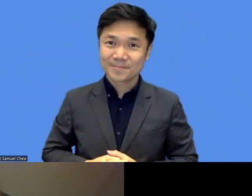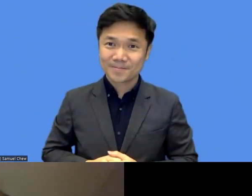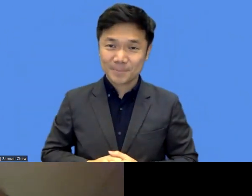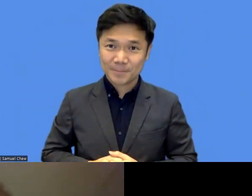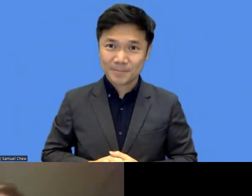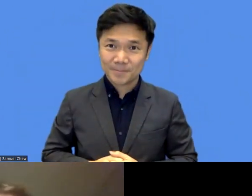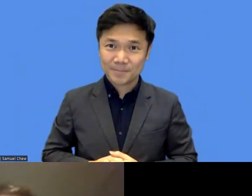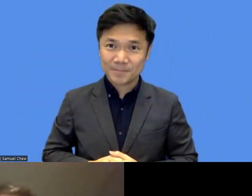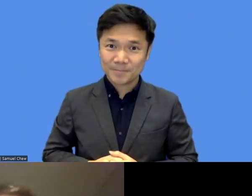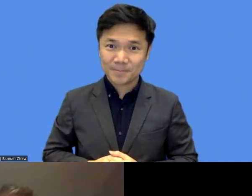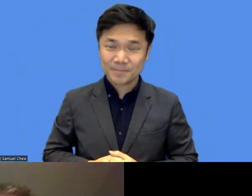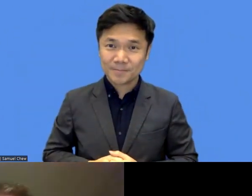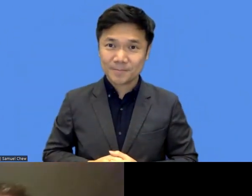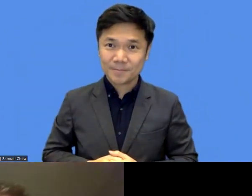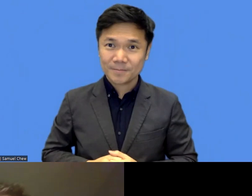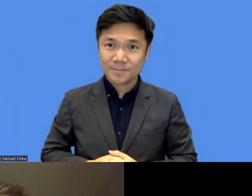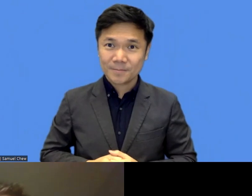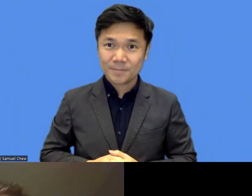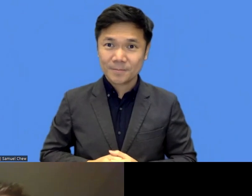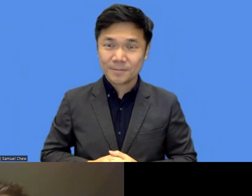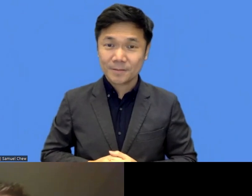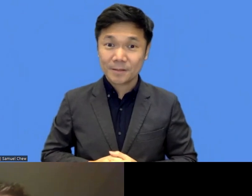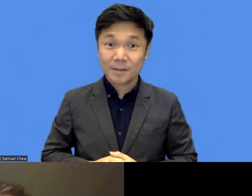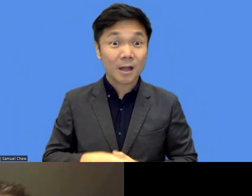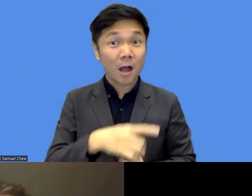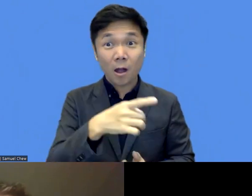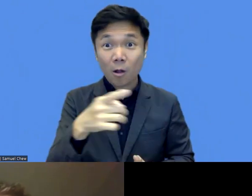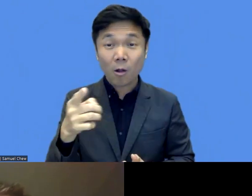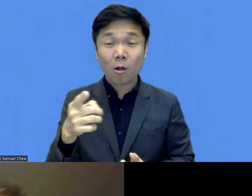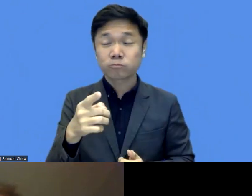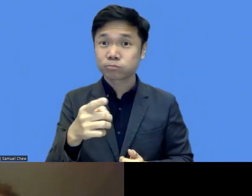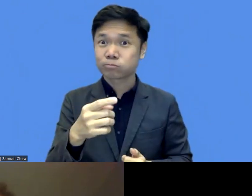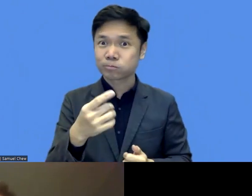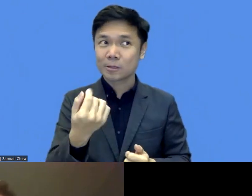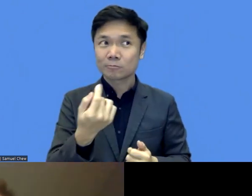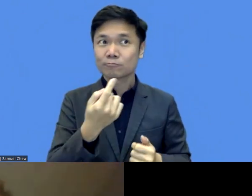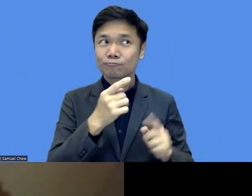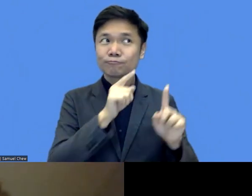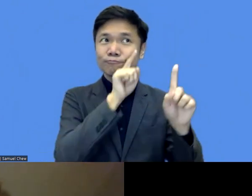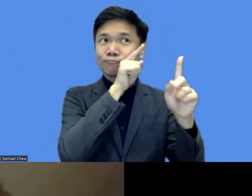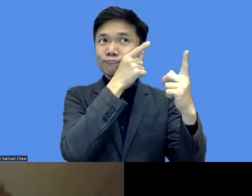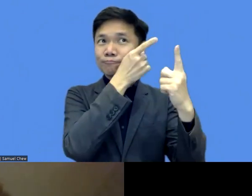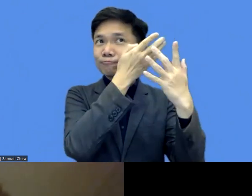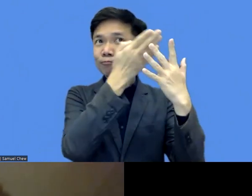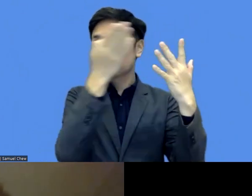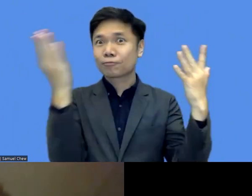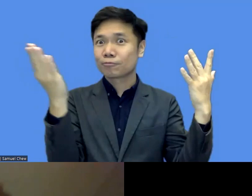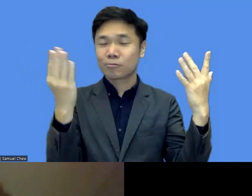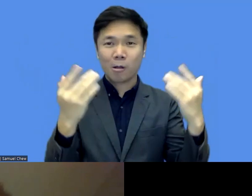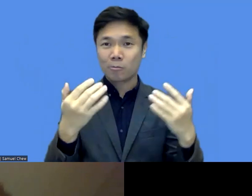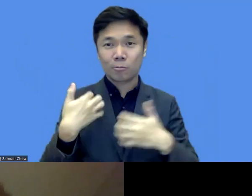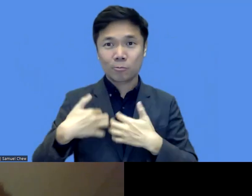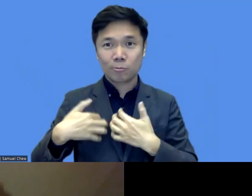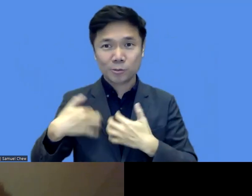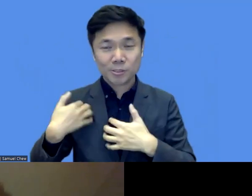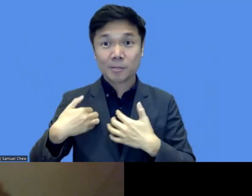esta discusión interesante. Yo creo que hay muchas cosas interesantes que suceden hoy, especialmente en cuanto a